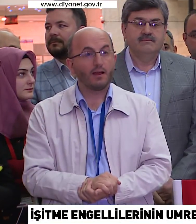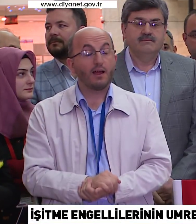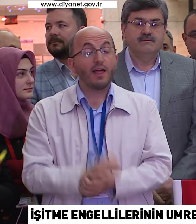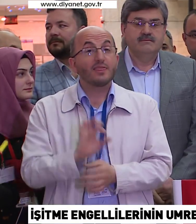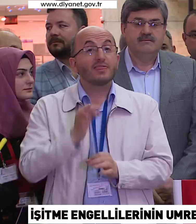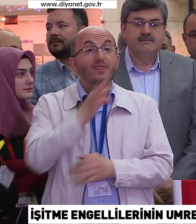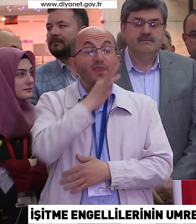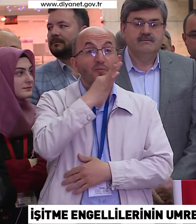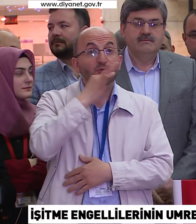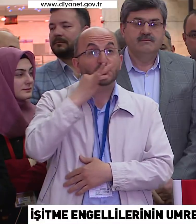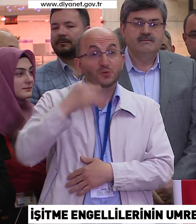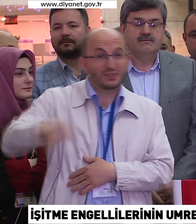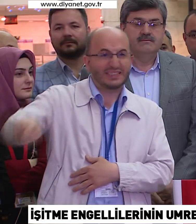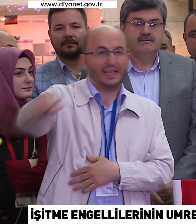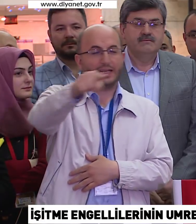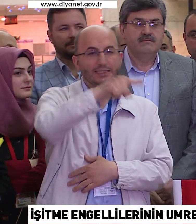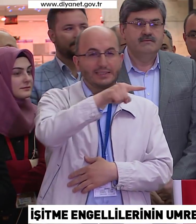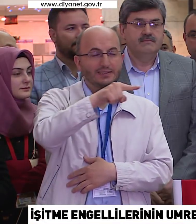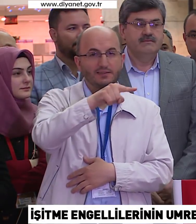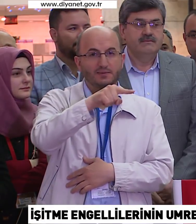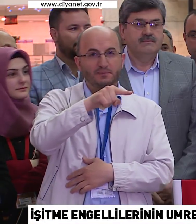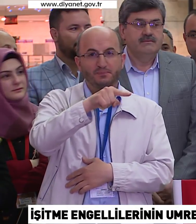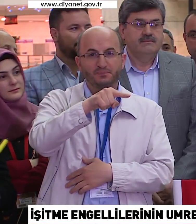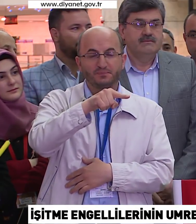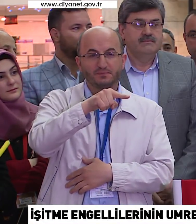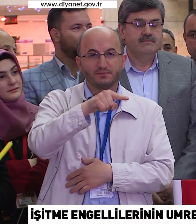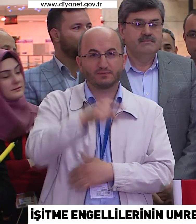Ne mutlu sizlere ki